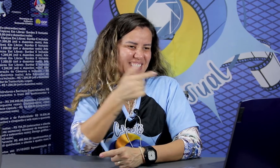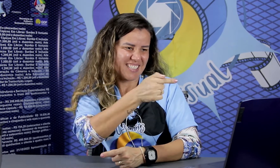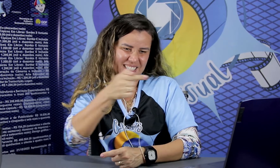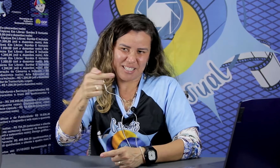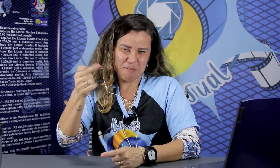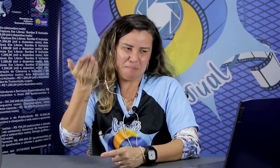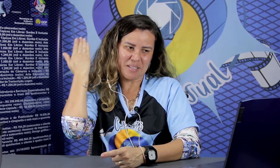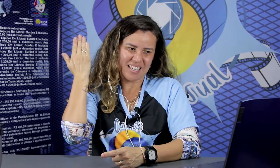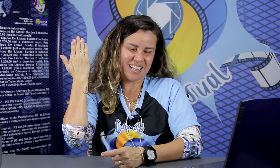Semana passada.